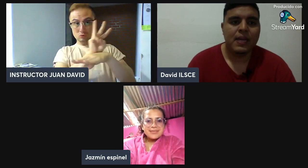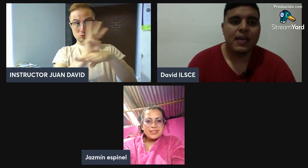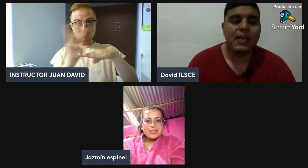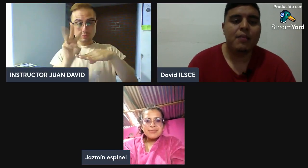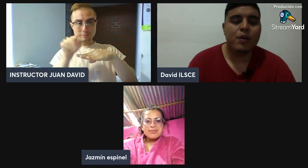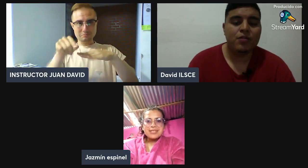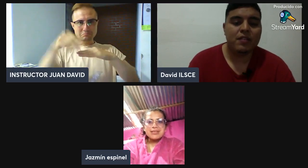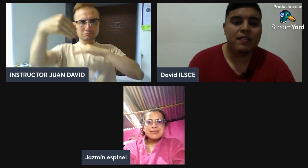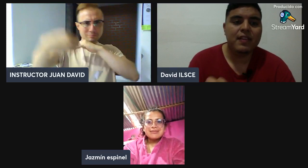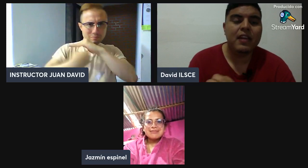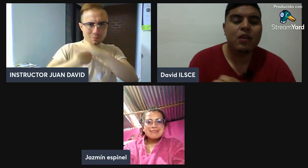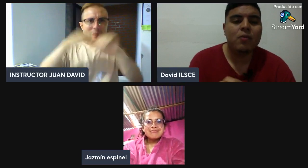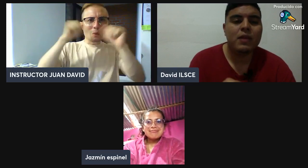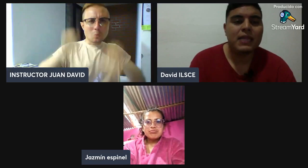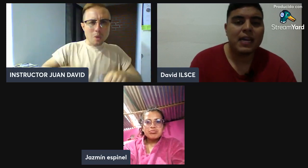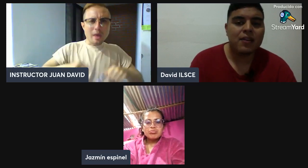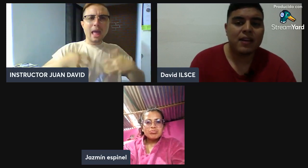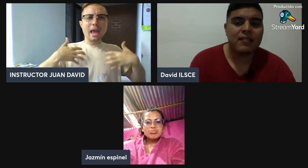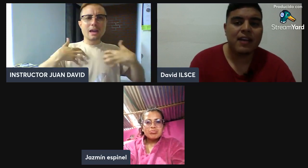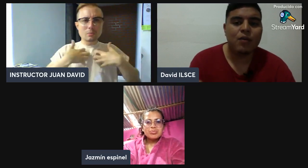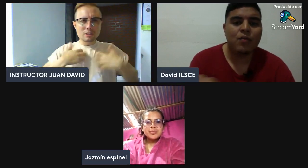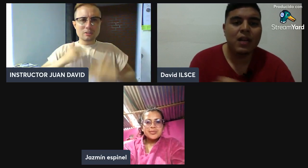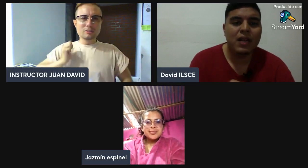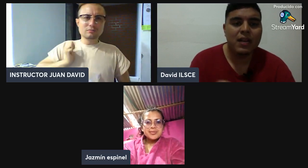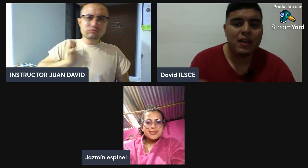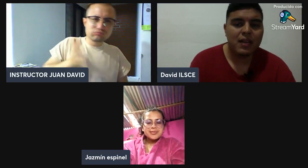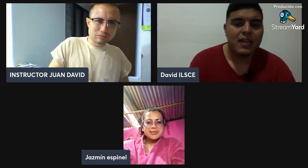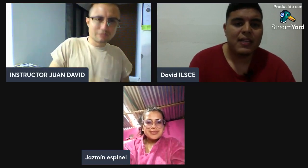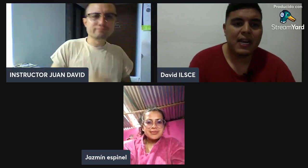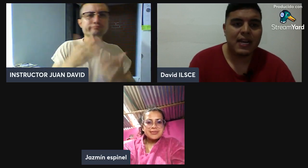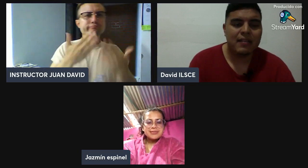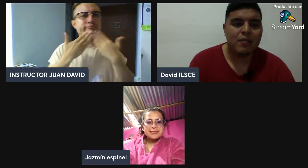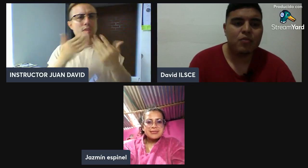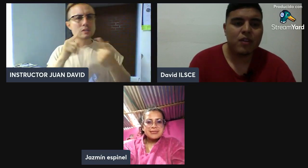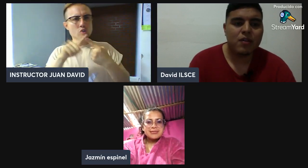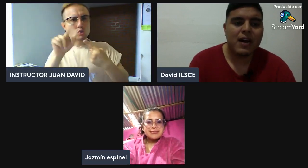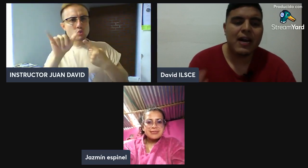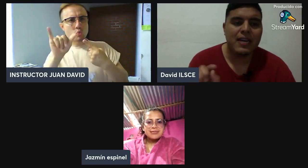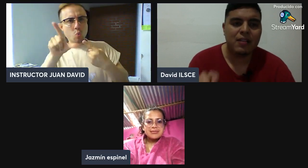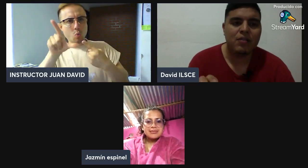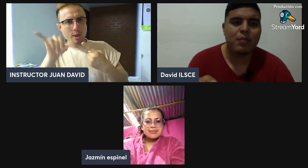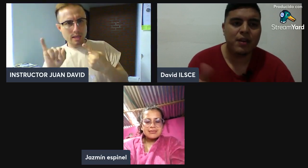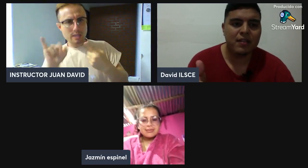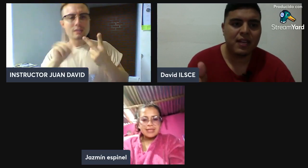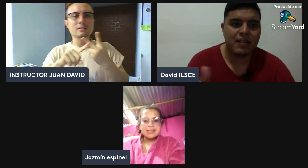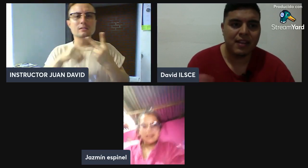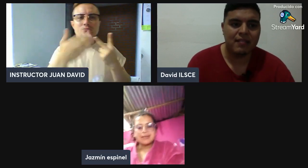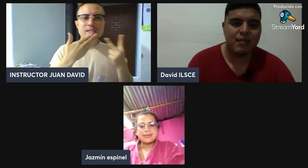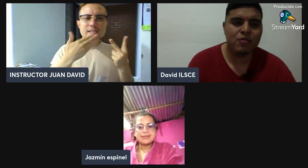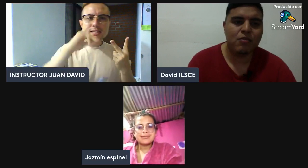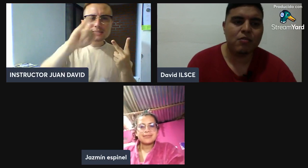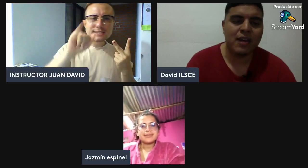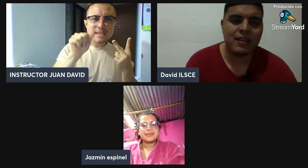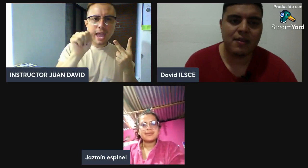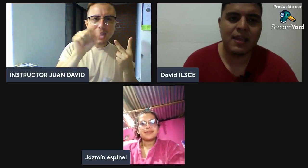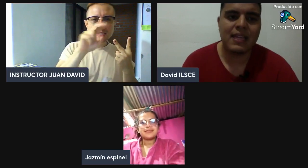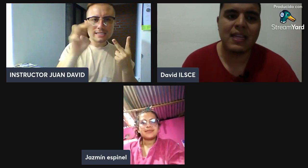Y bueno, si viste en el comentario que está un link de la Casa Museo, ahí es donde puedes ingresar. Estamos con una actividad de